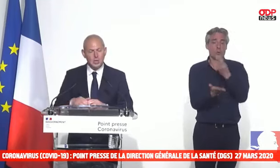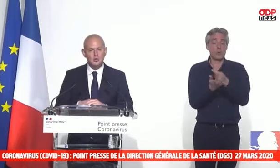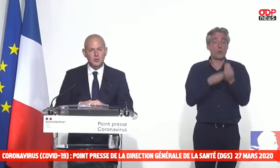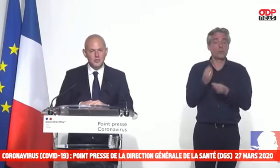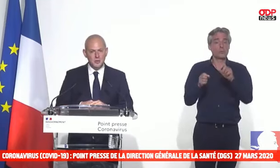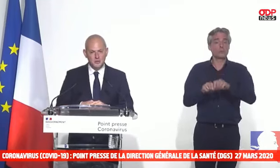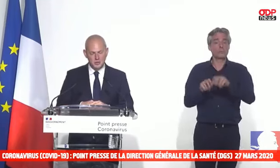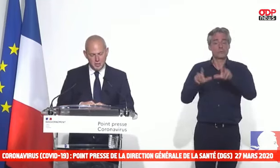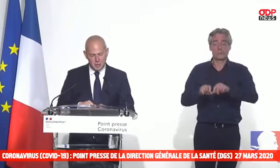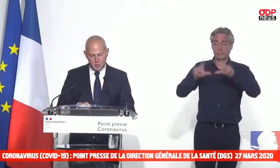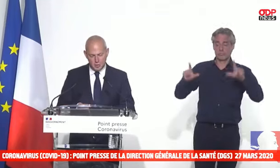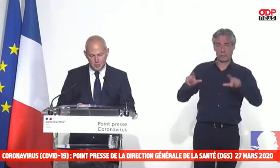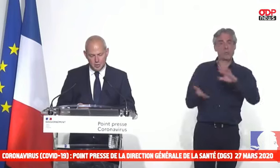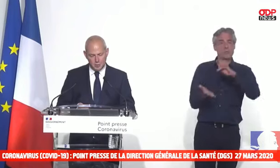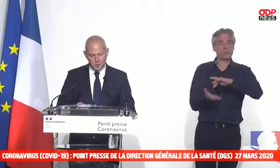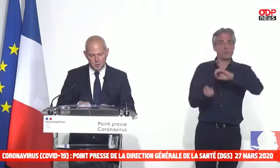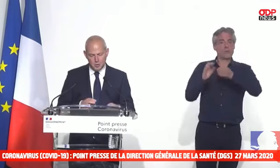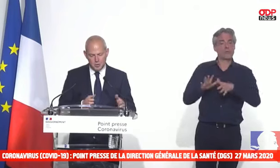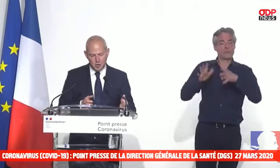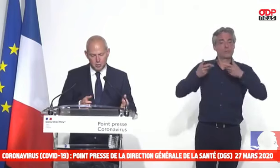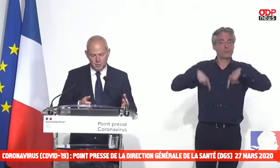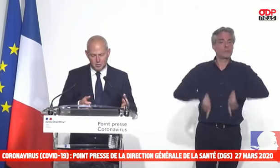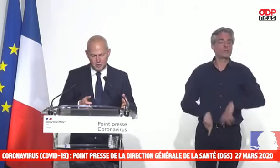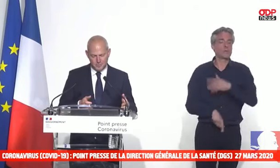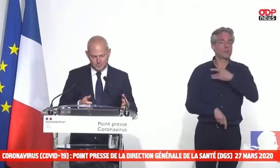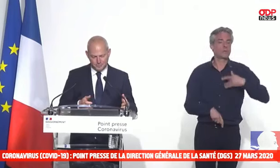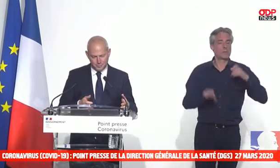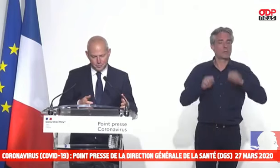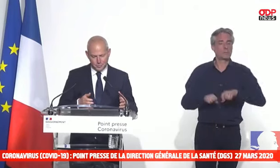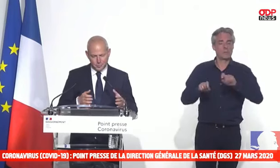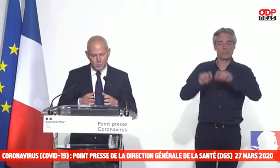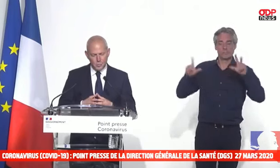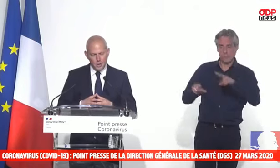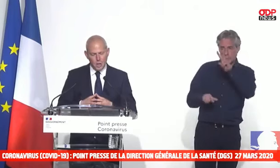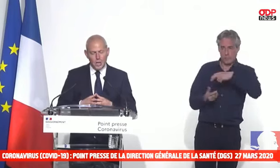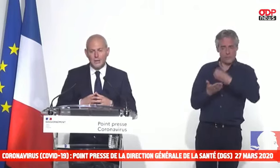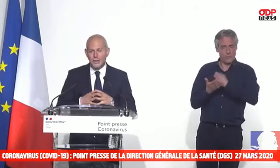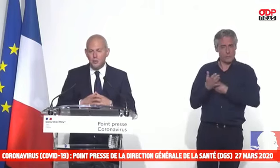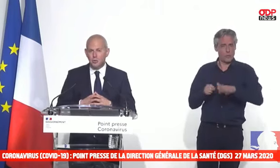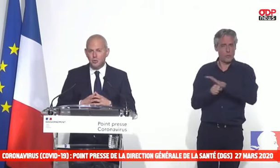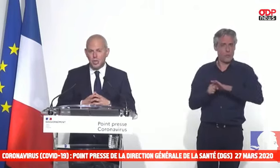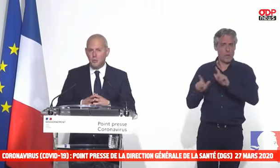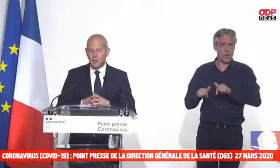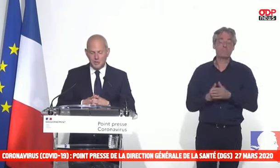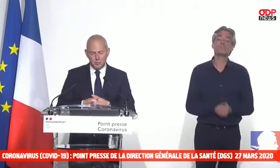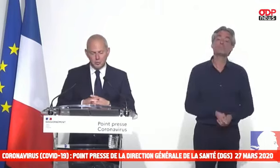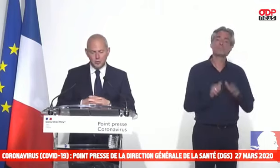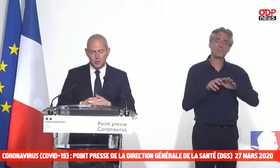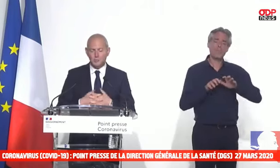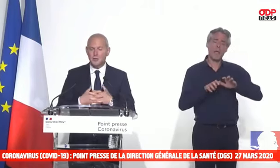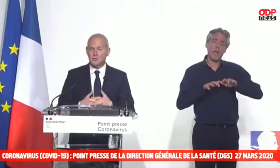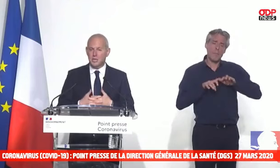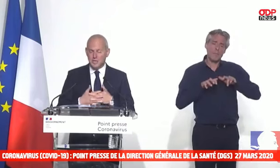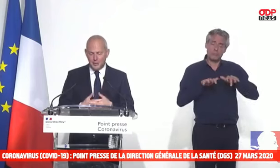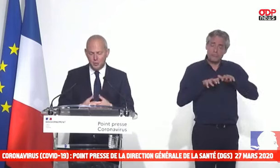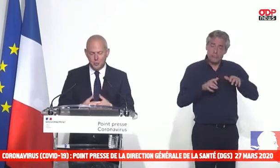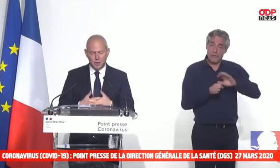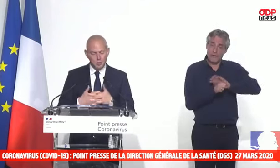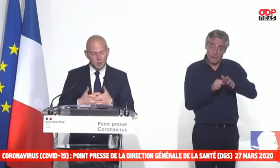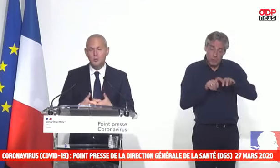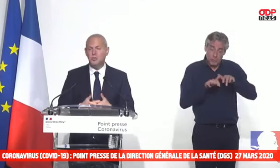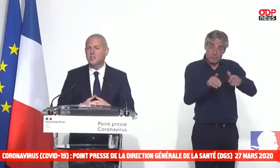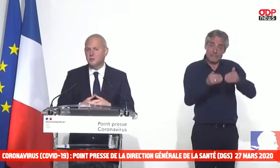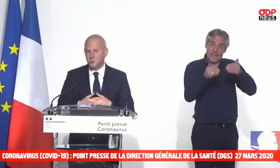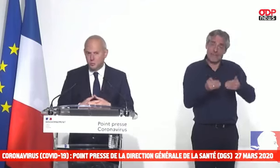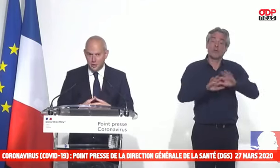lire sur les sites officiels, notamment le site du ministère de la Santé. La lutte contre la propagation du virus passe également par